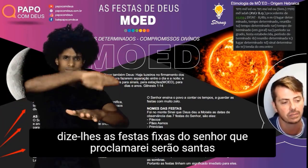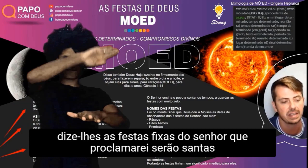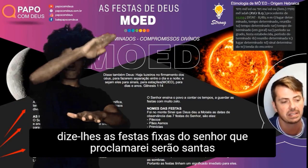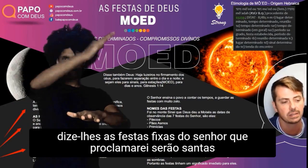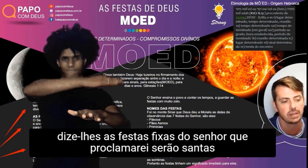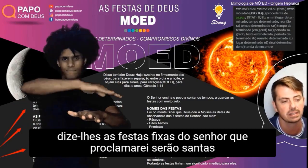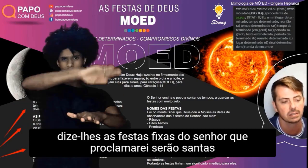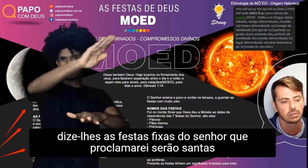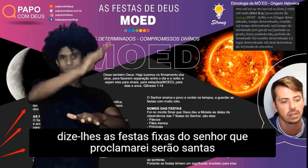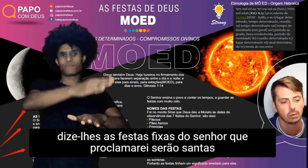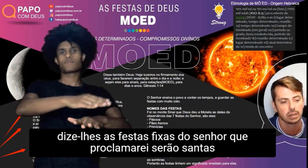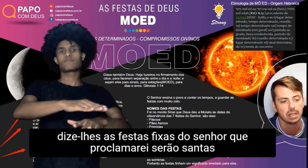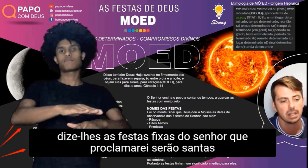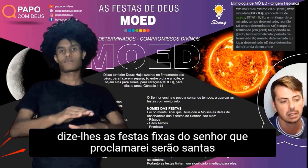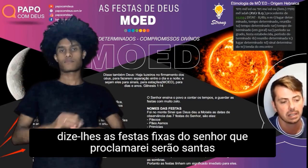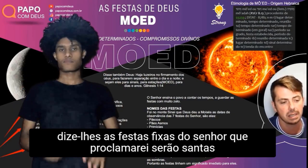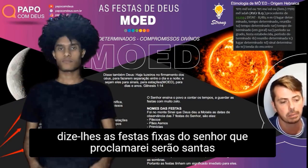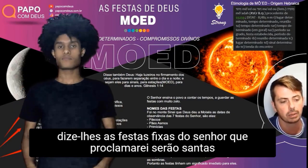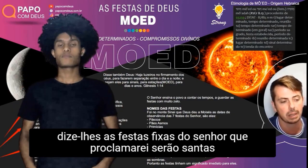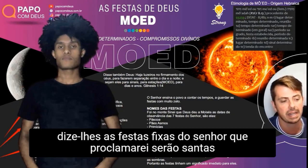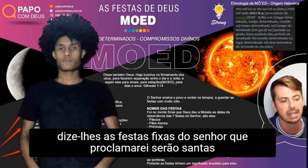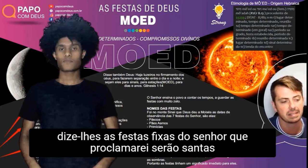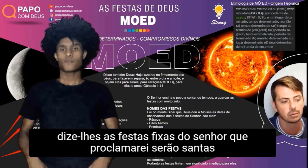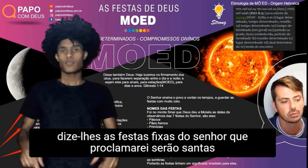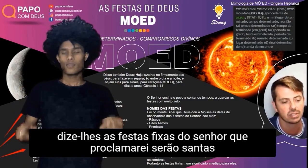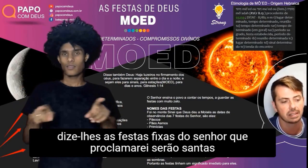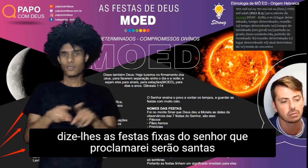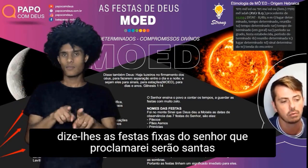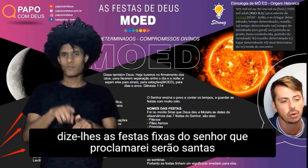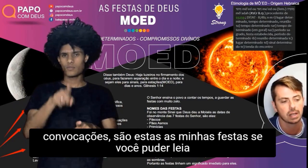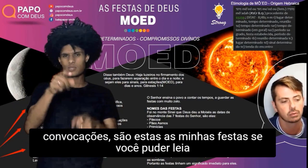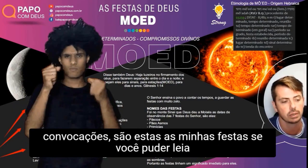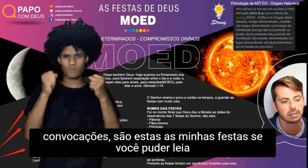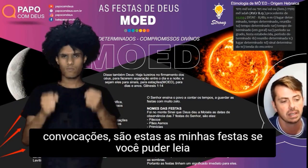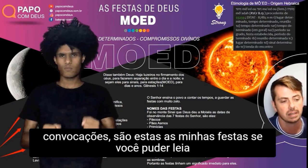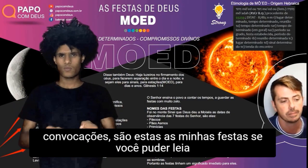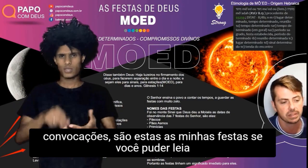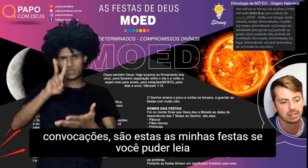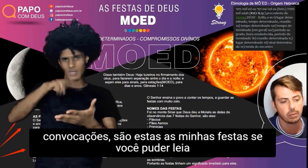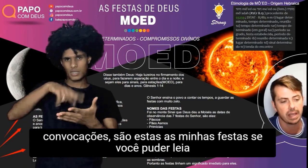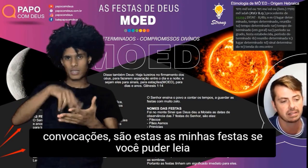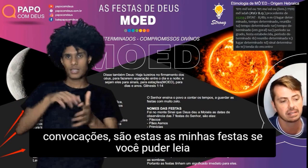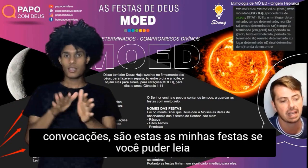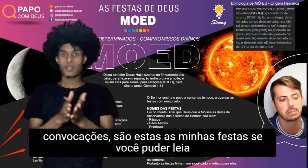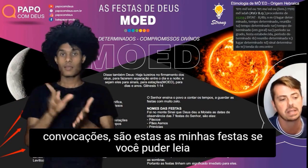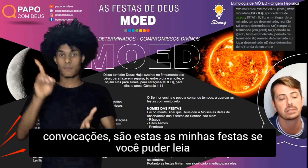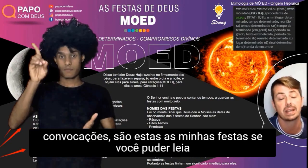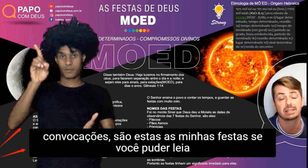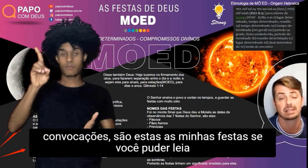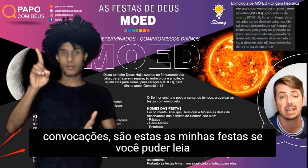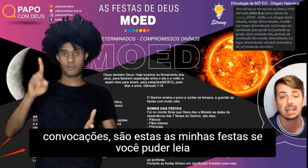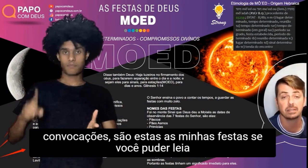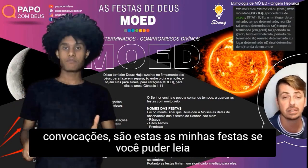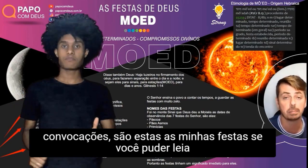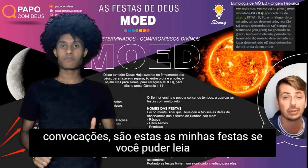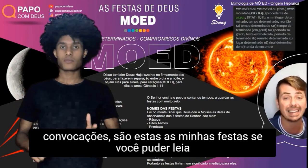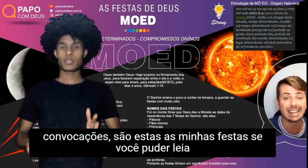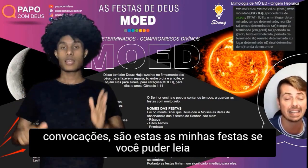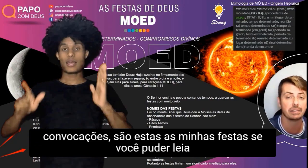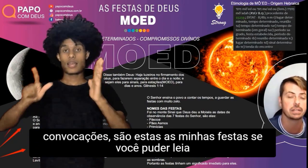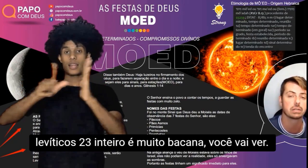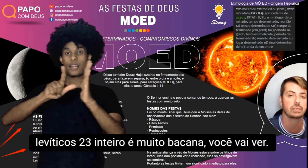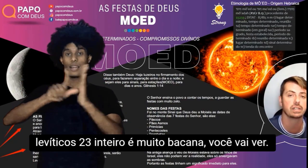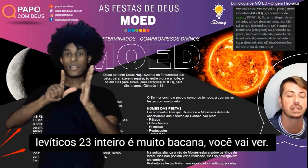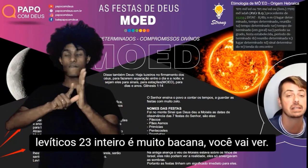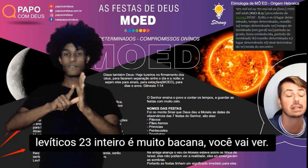diz-lhes, as festas fixas do Senhor que proclamarei serão santas convocações São estas as minhas festas. Se você puder,